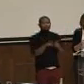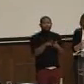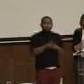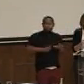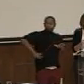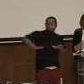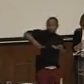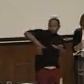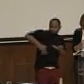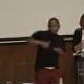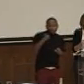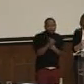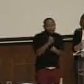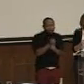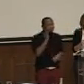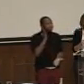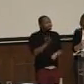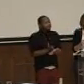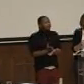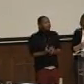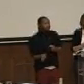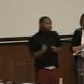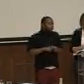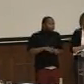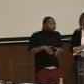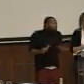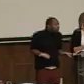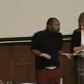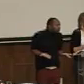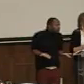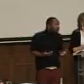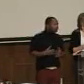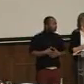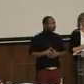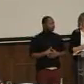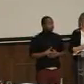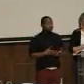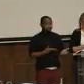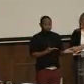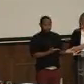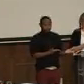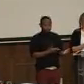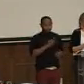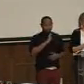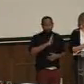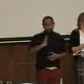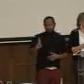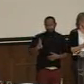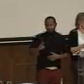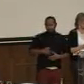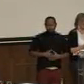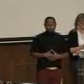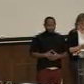estão paradas? Quando serão retomadas? Começa com o professor Conciani.